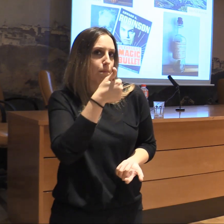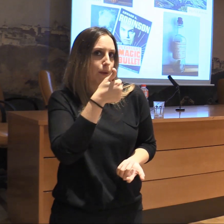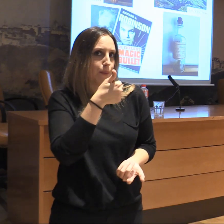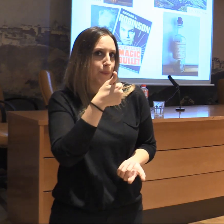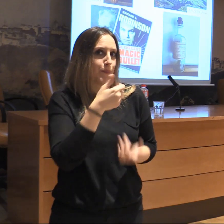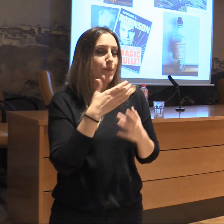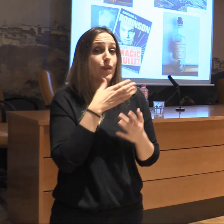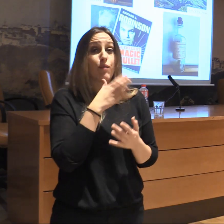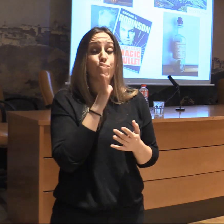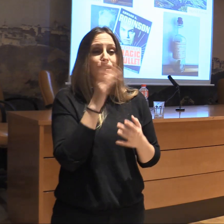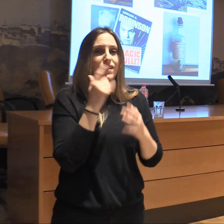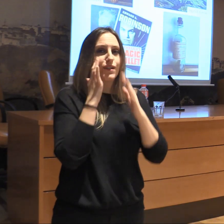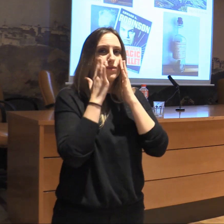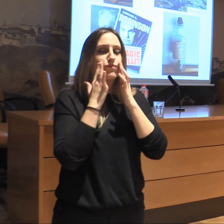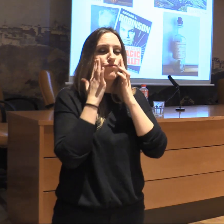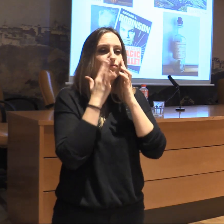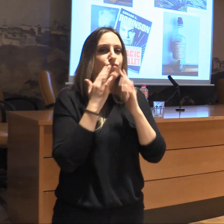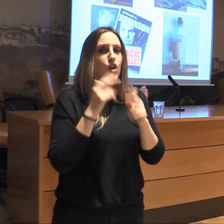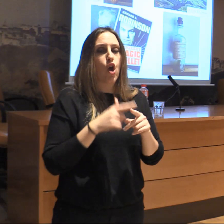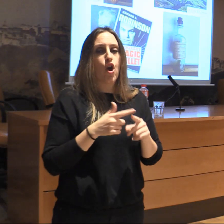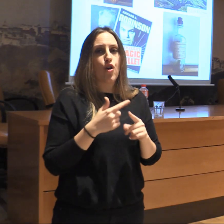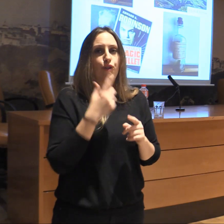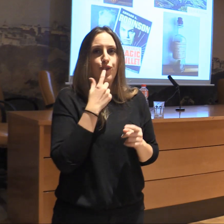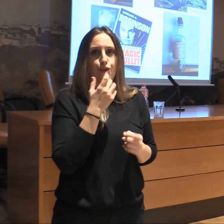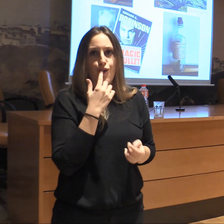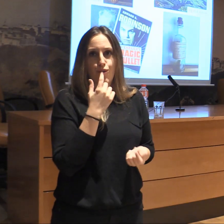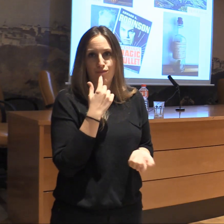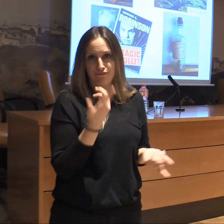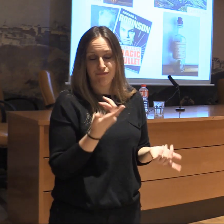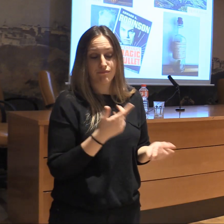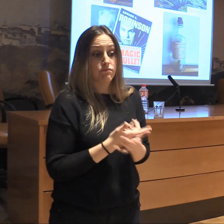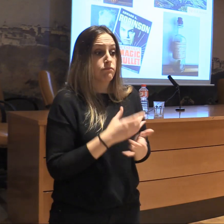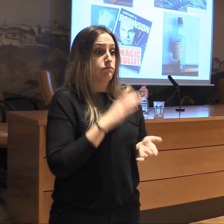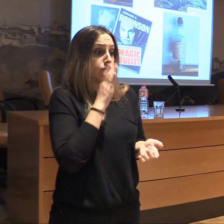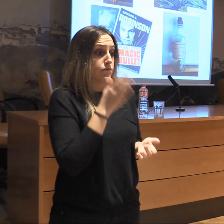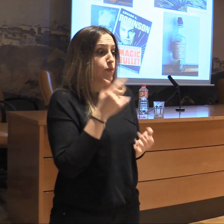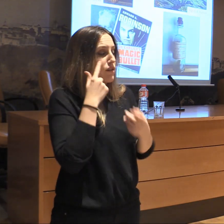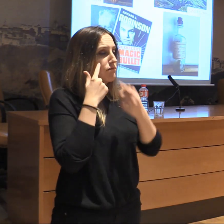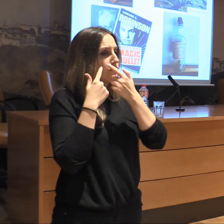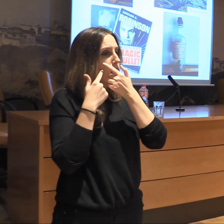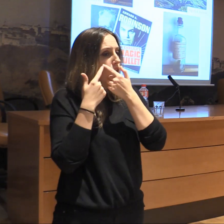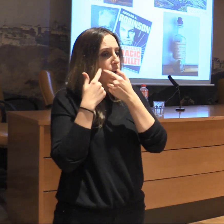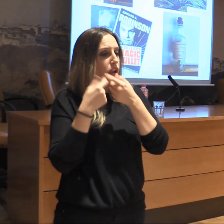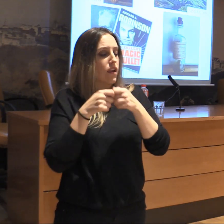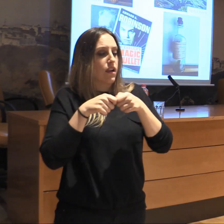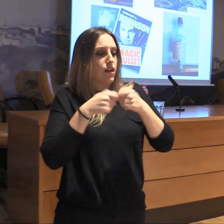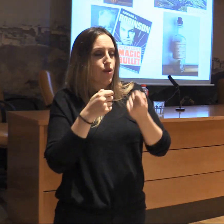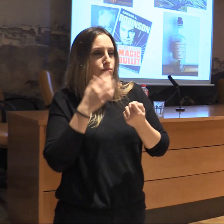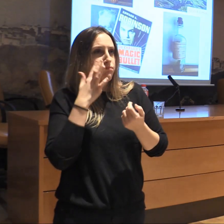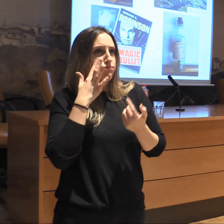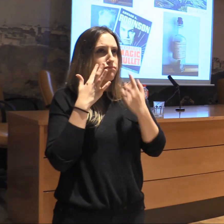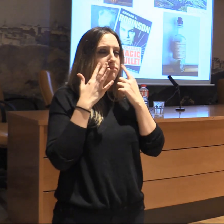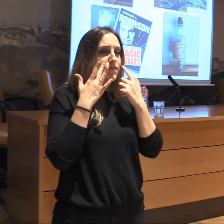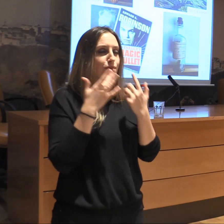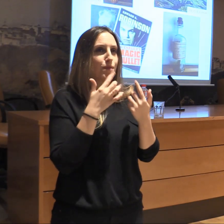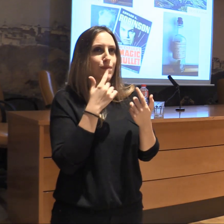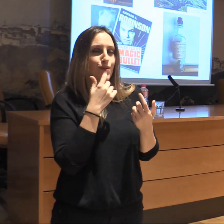enrojecimiento de las mejillas por la rotura de los pequeños capilares que hay en esa zona del cuerpo.